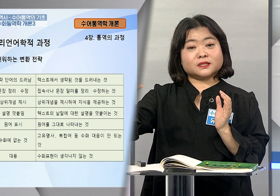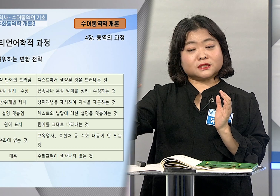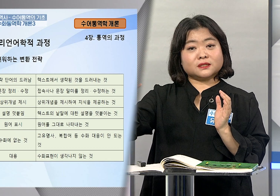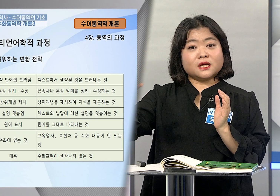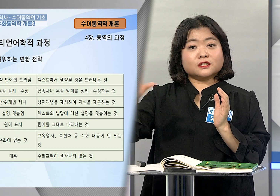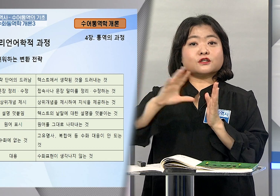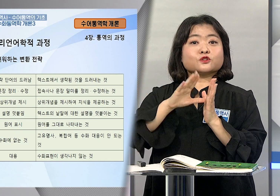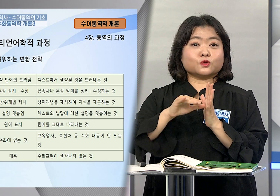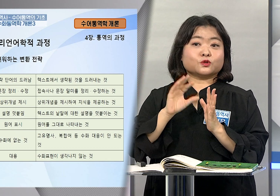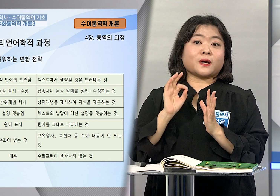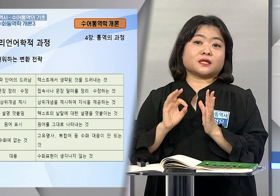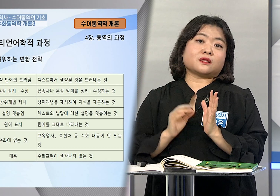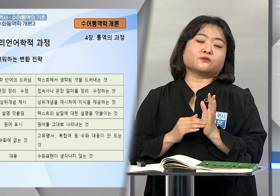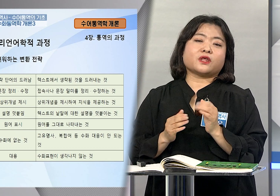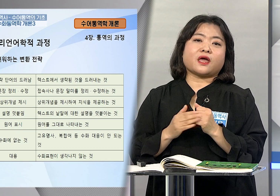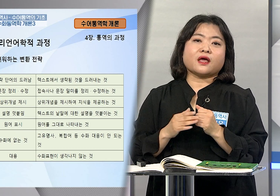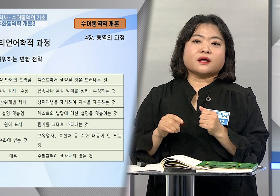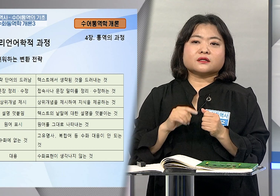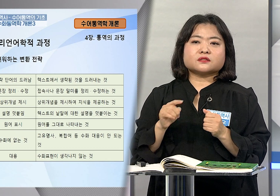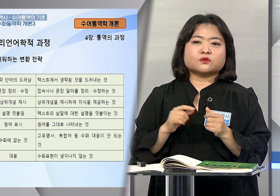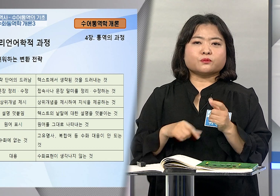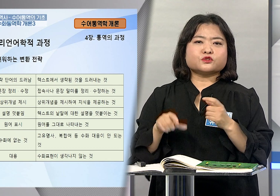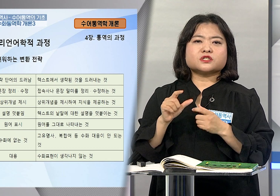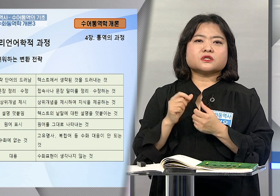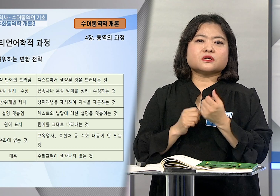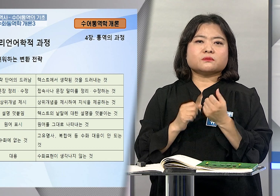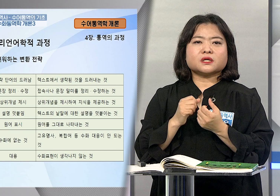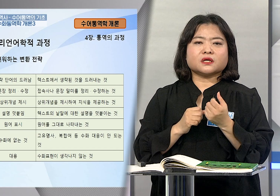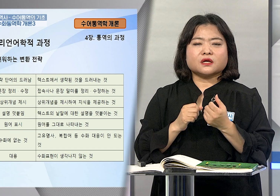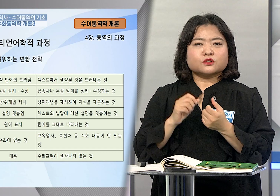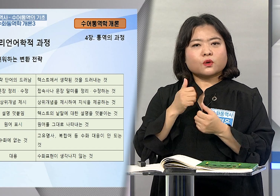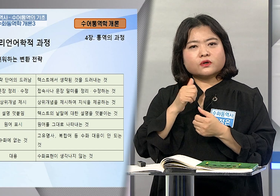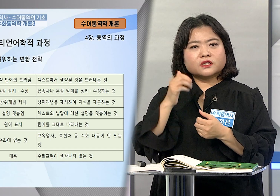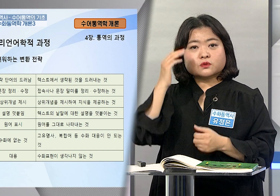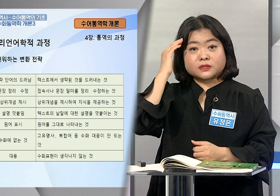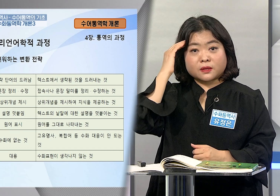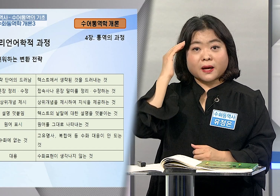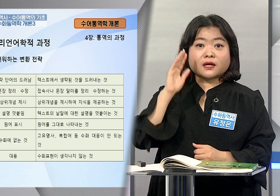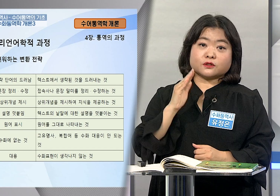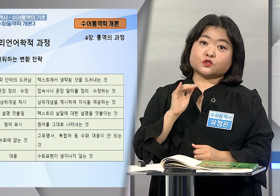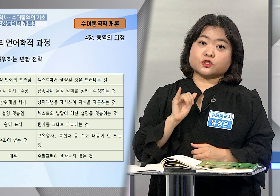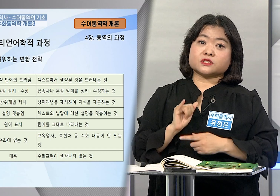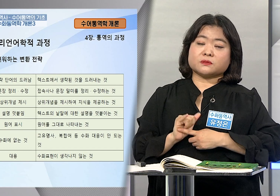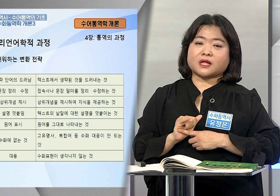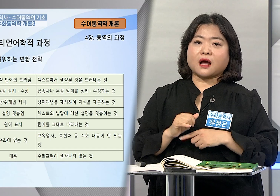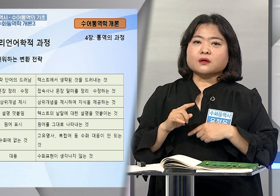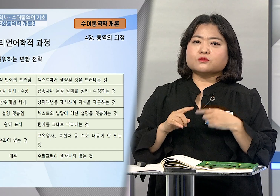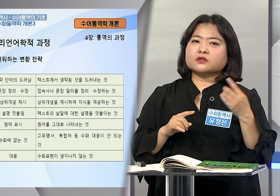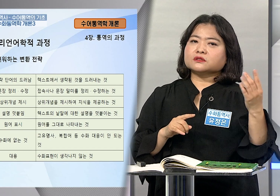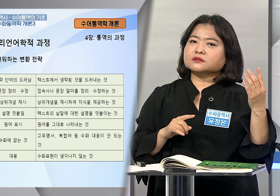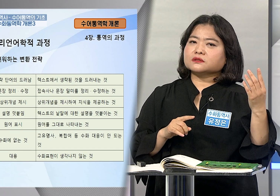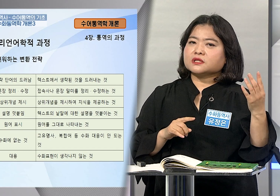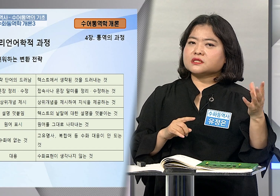가버리는 그런 경우도 봤기 때문에 그래서 덧붙임이 통역에서는 굉장히 방해가 될 수 있습니다. 물론